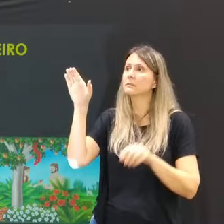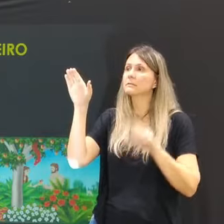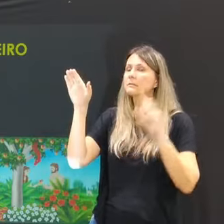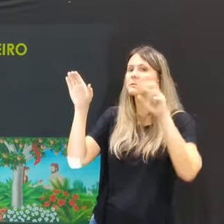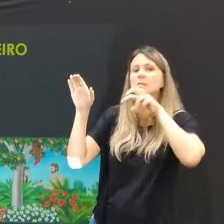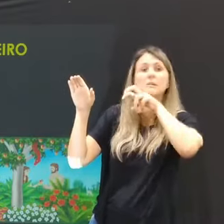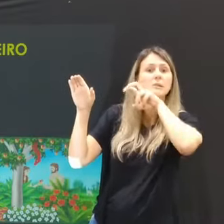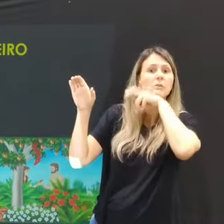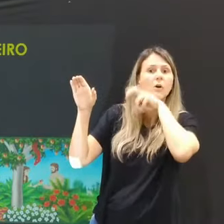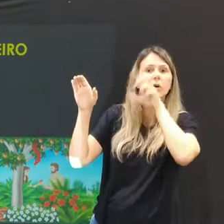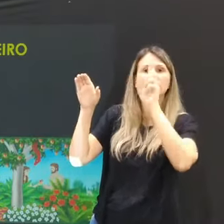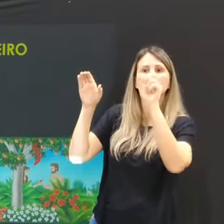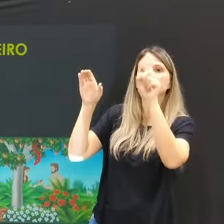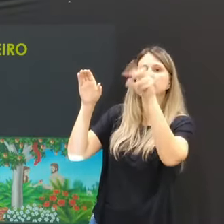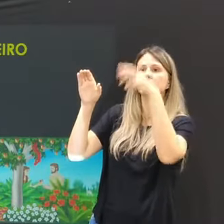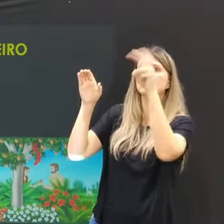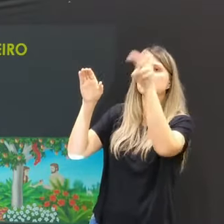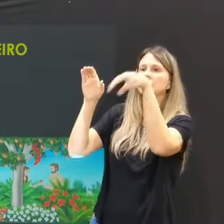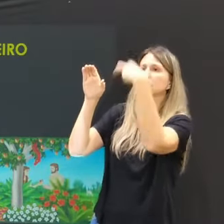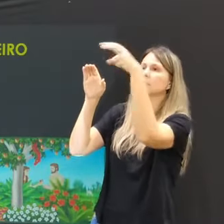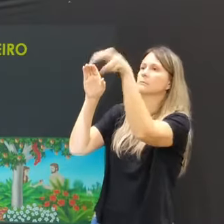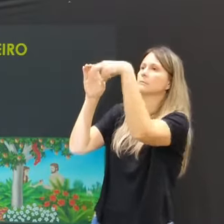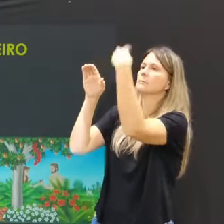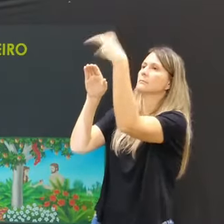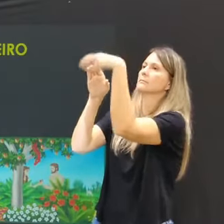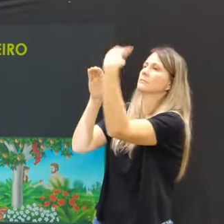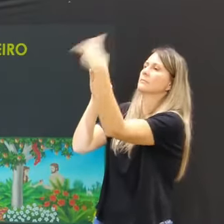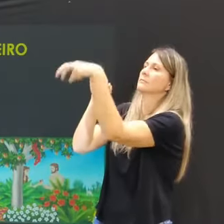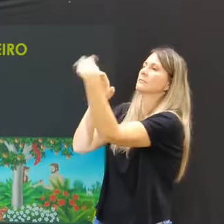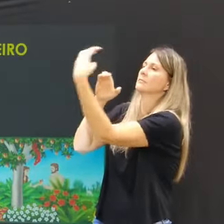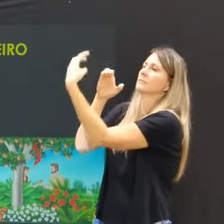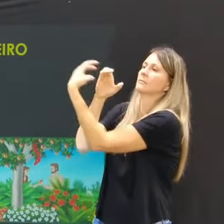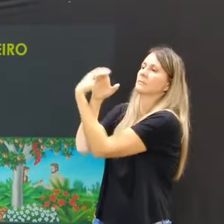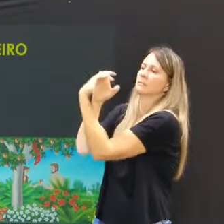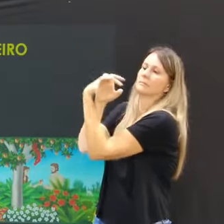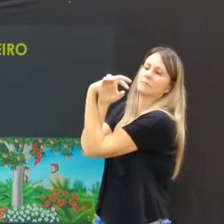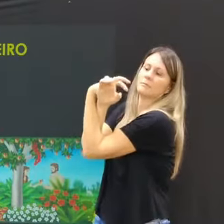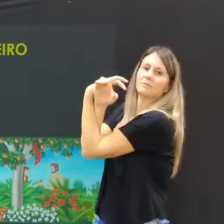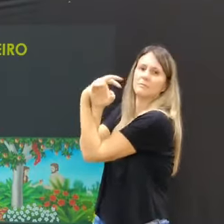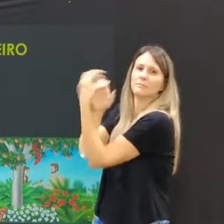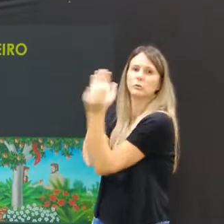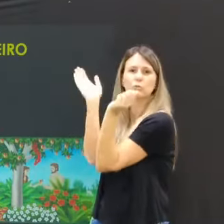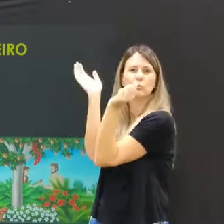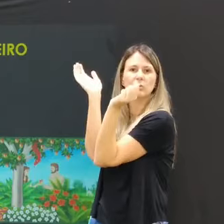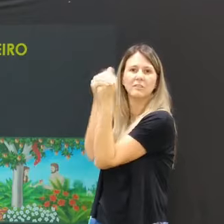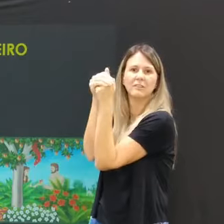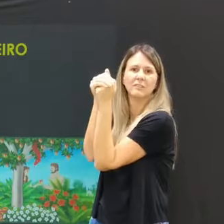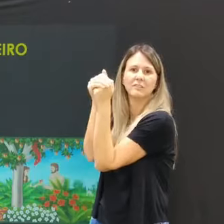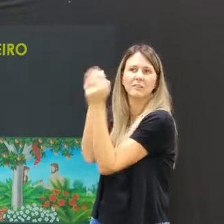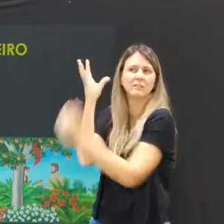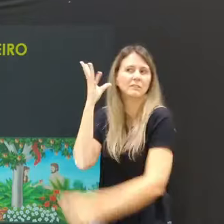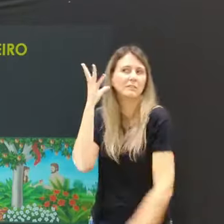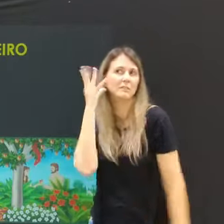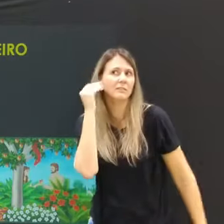Mas a cobra astuta, ela veio escondida ali,